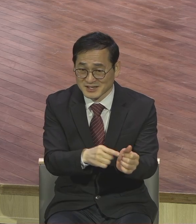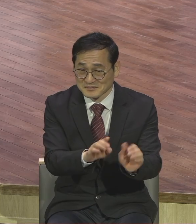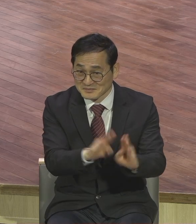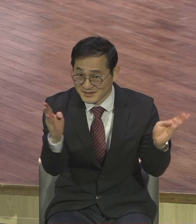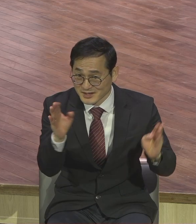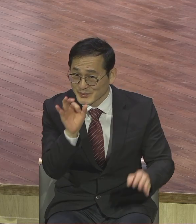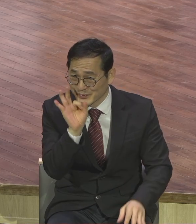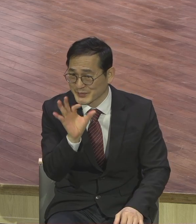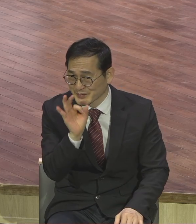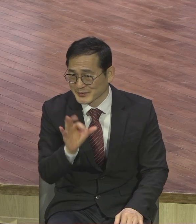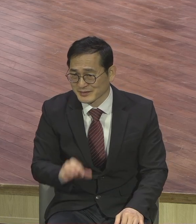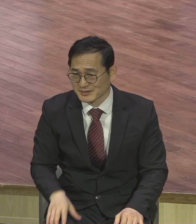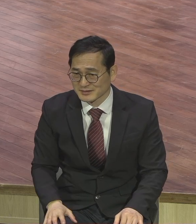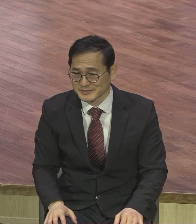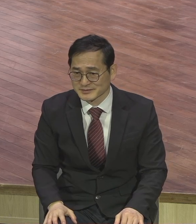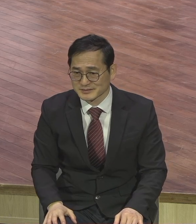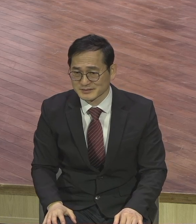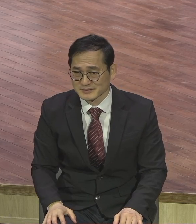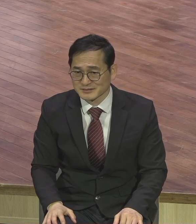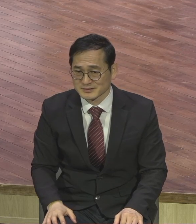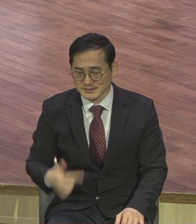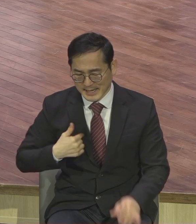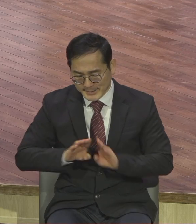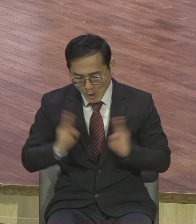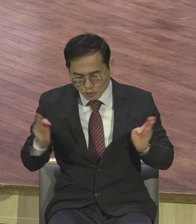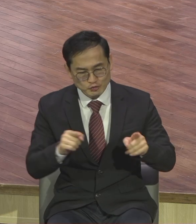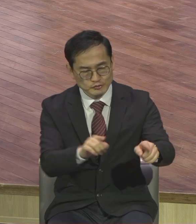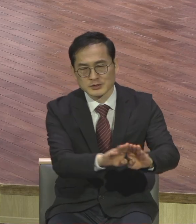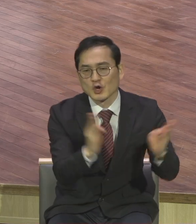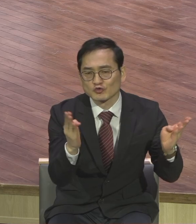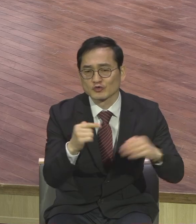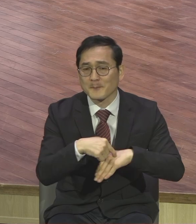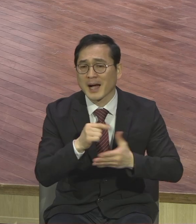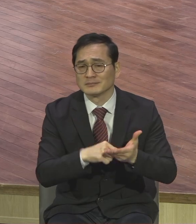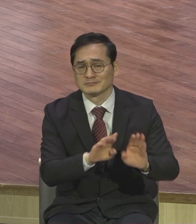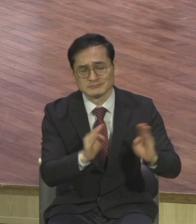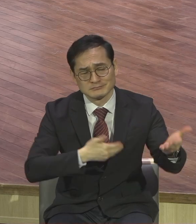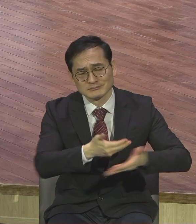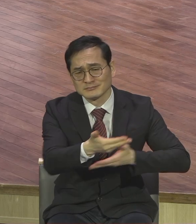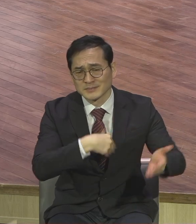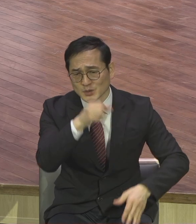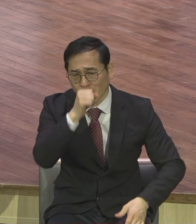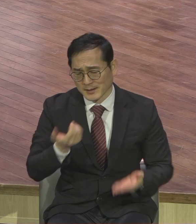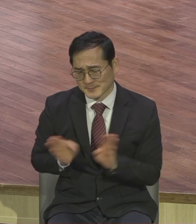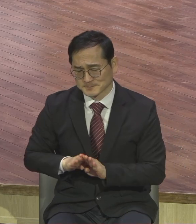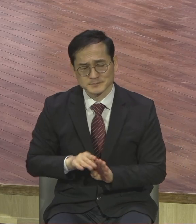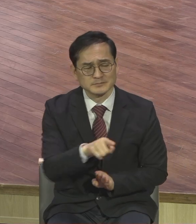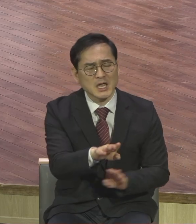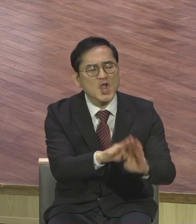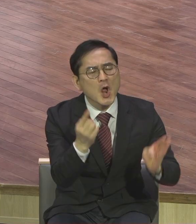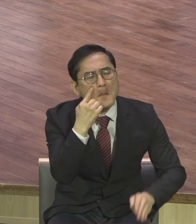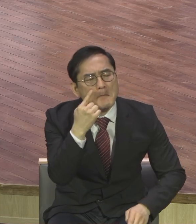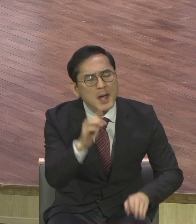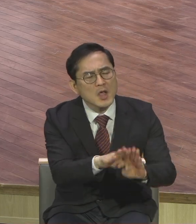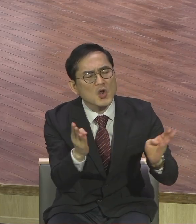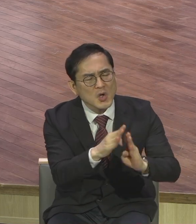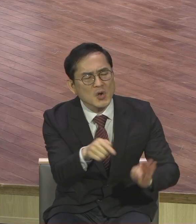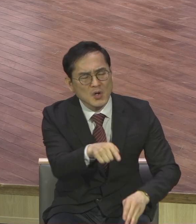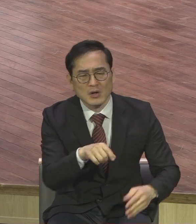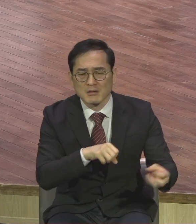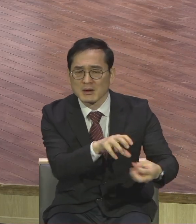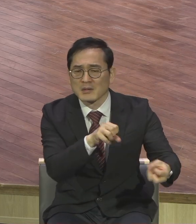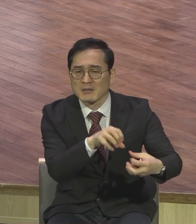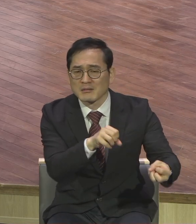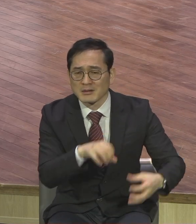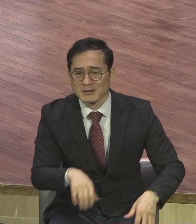그러니까 전부 다 도망가잖아요. 다락방 몇 번 하다 보면 재미없잖아요. 드라이 하잖아. 자기